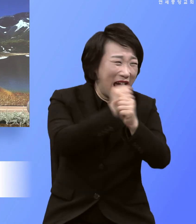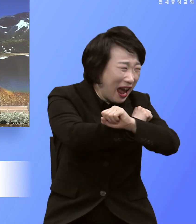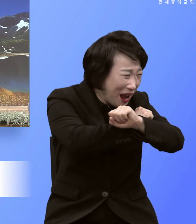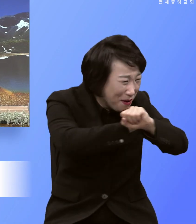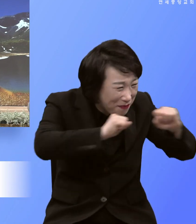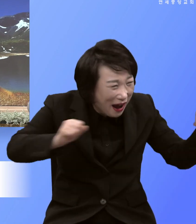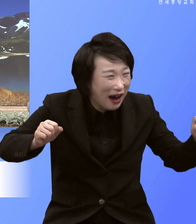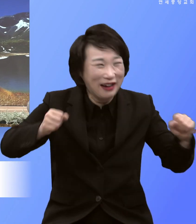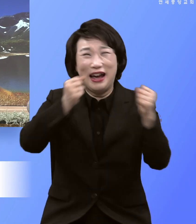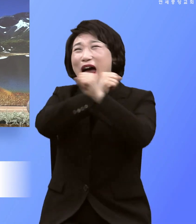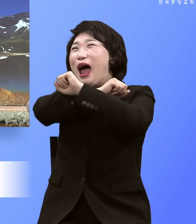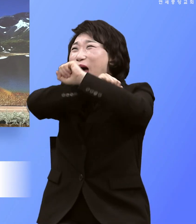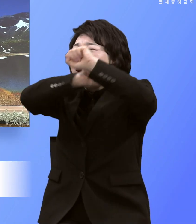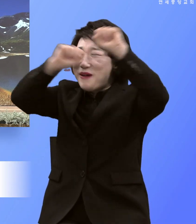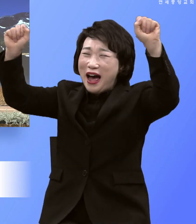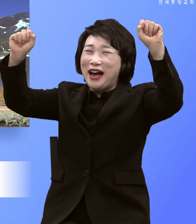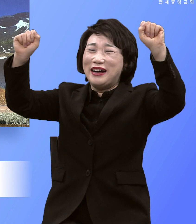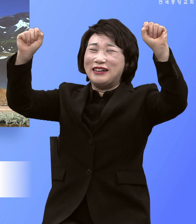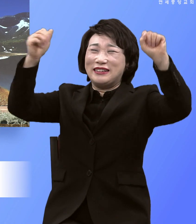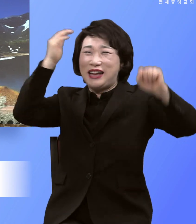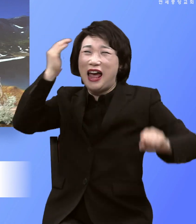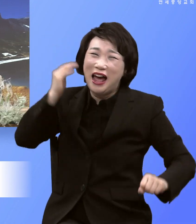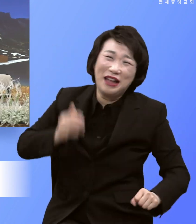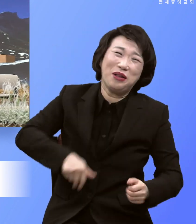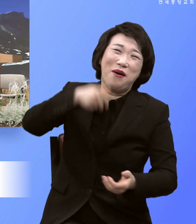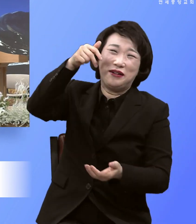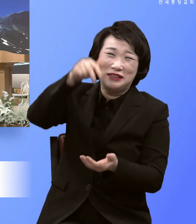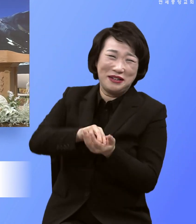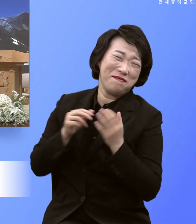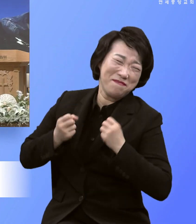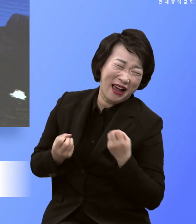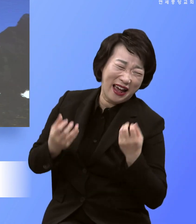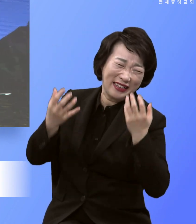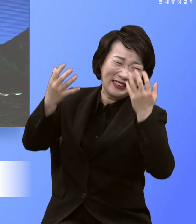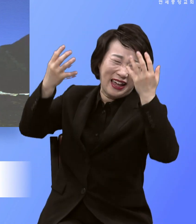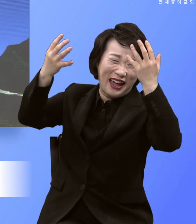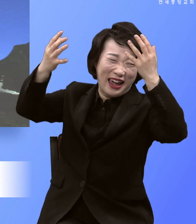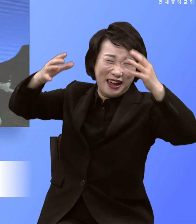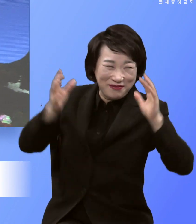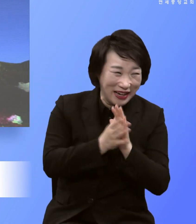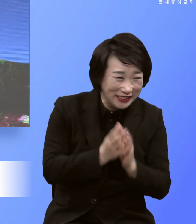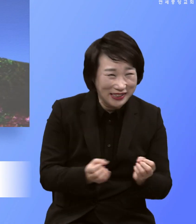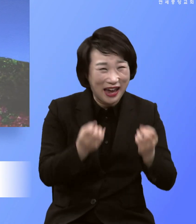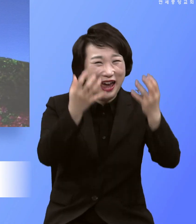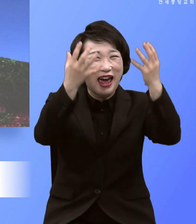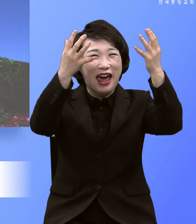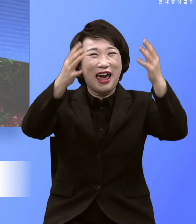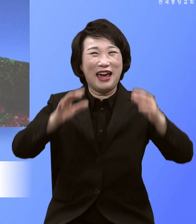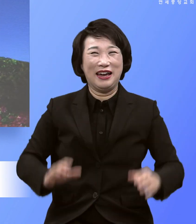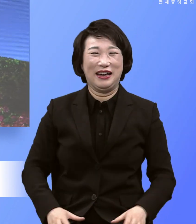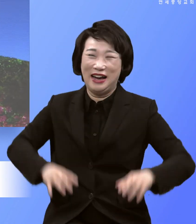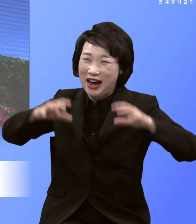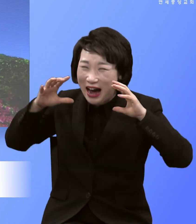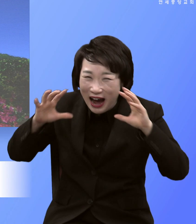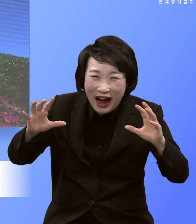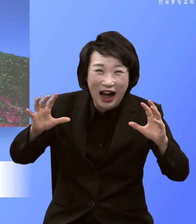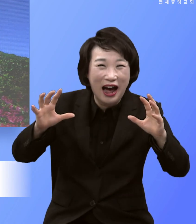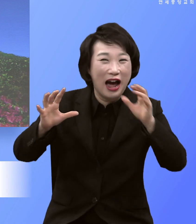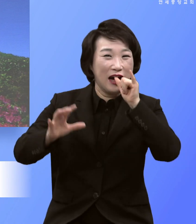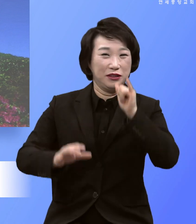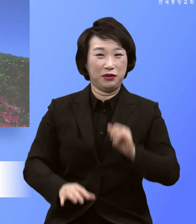해방이요 해방이요 대통령 만세 만세 해방이요.